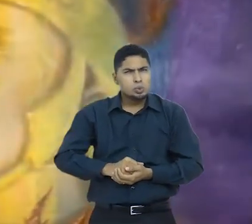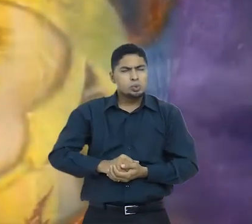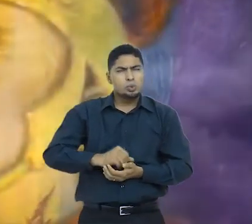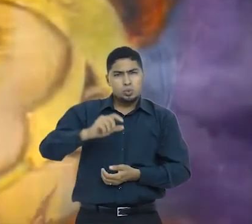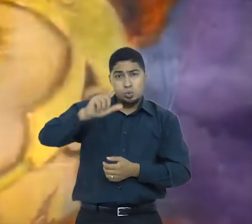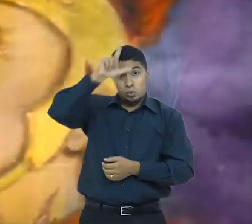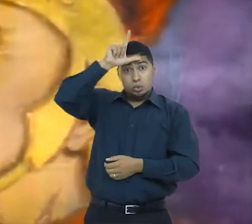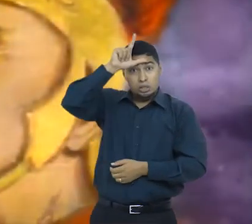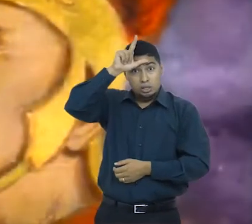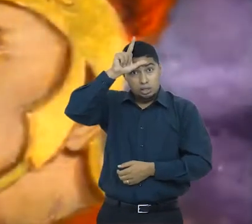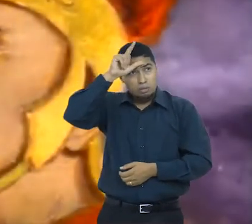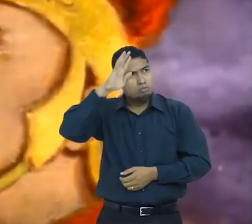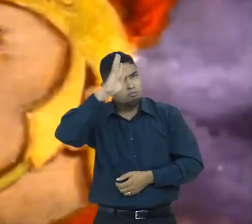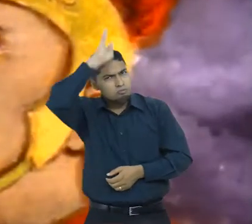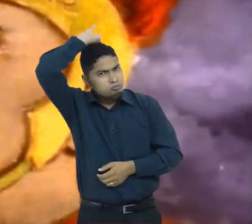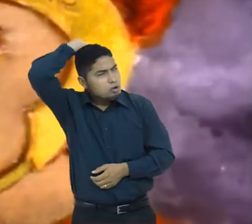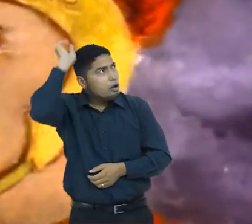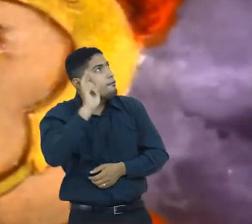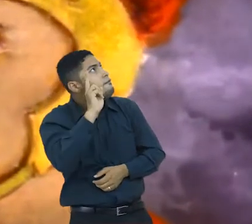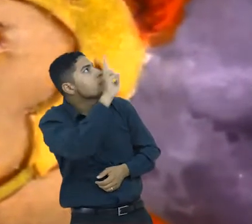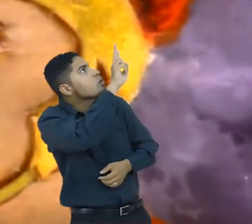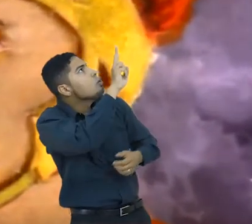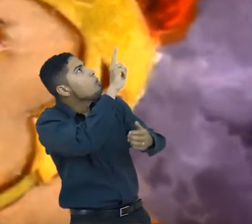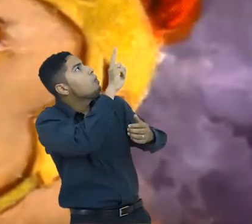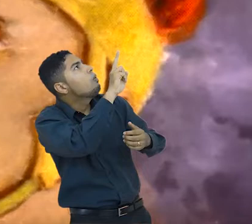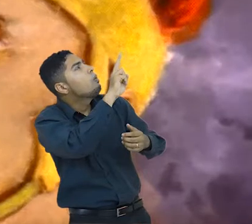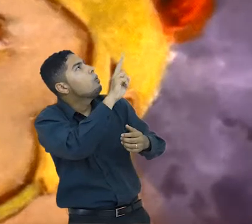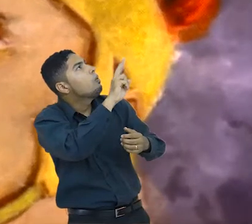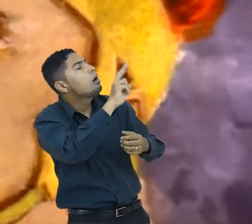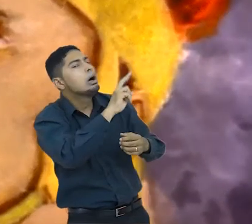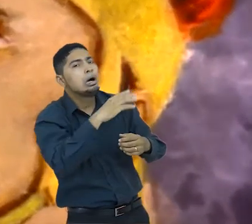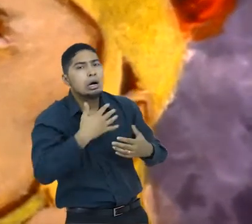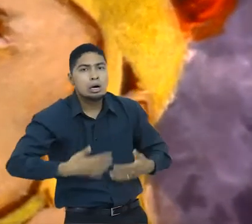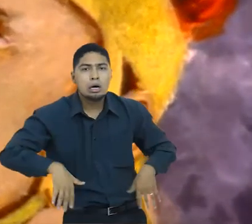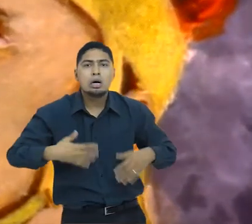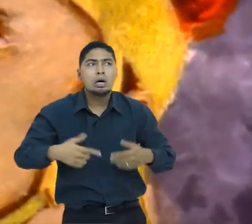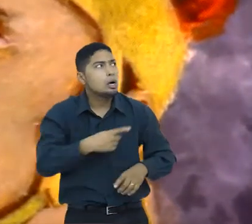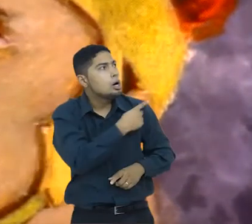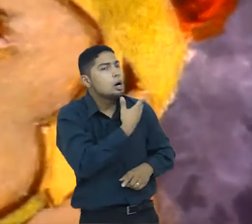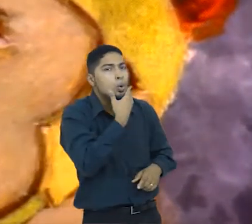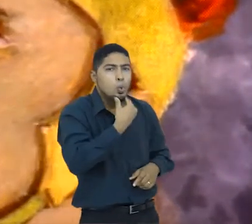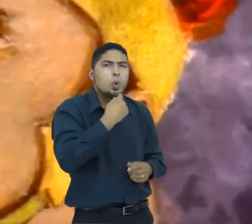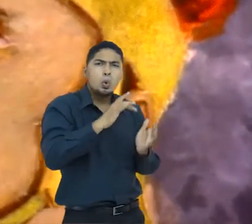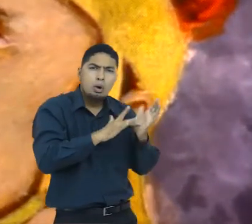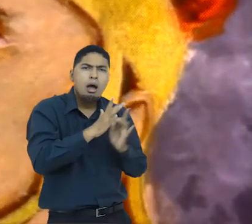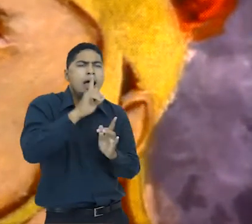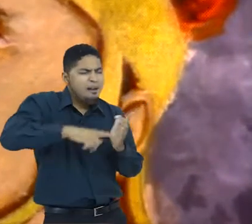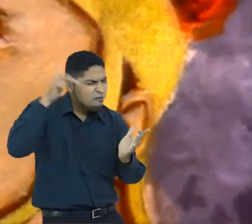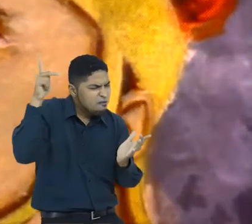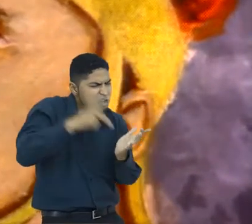Quando o capitão da guarda romana viu o que aconteceu, disse: este homem era mesmo filho de